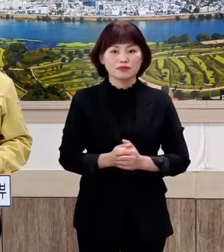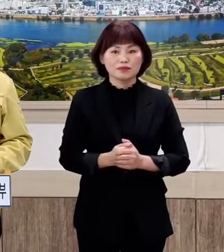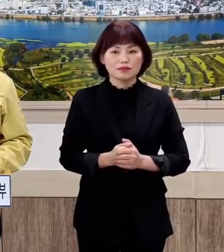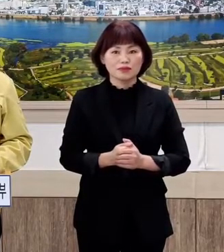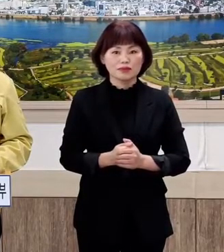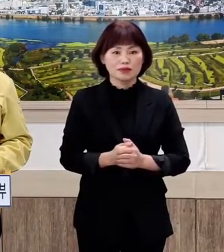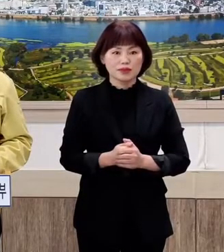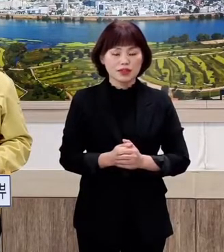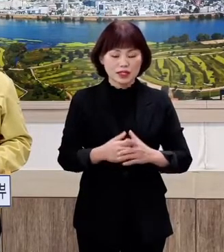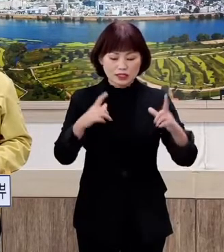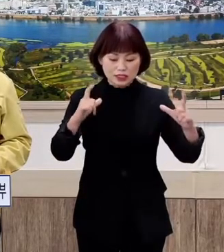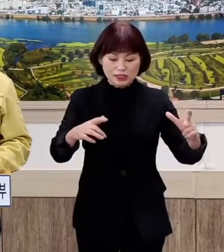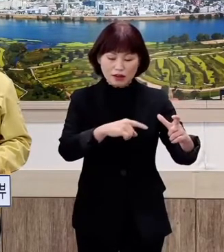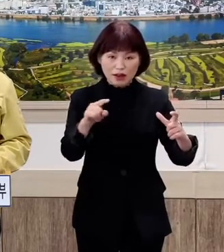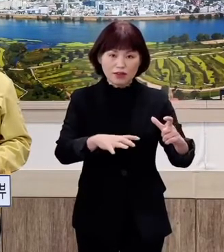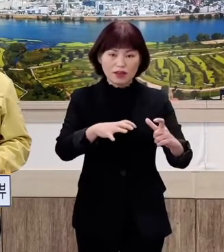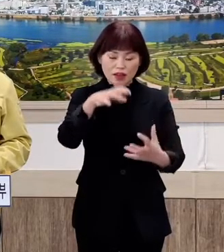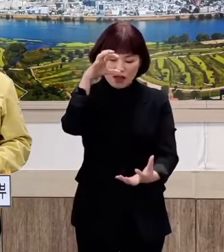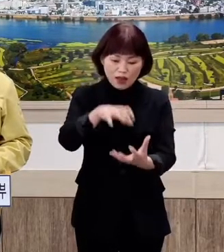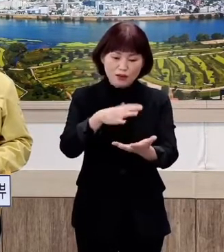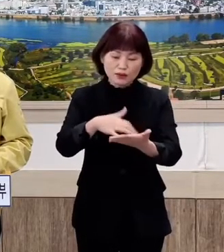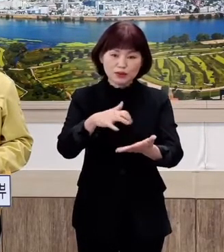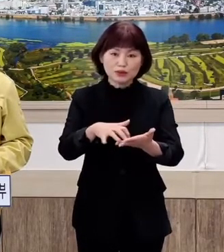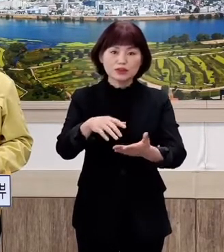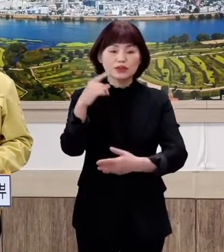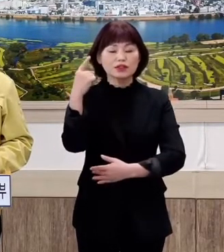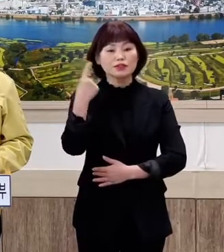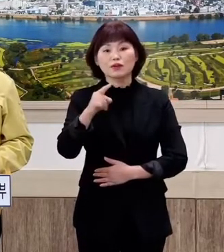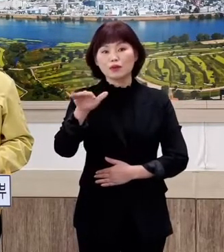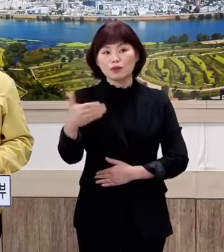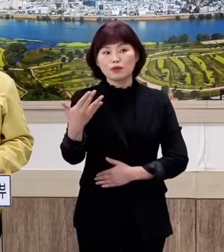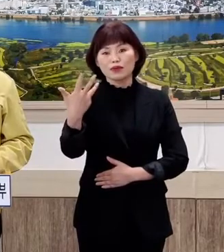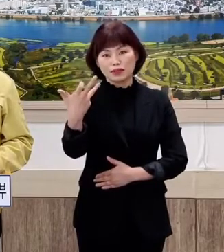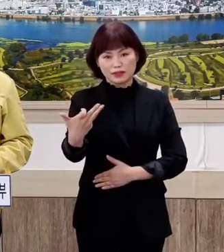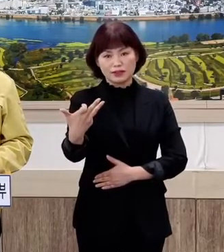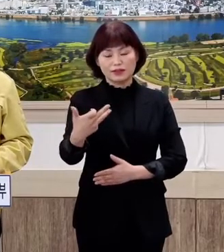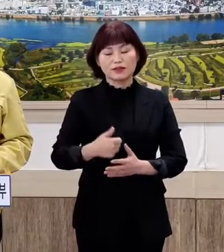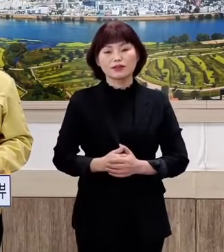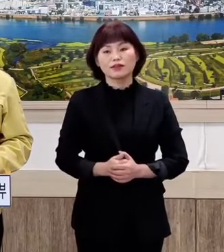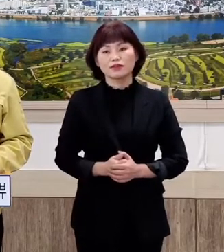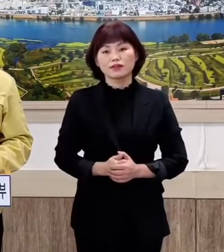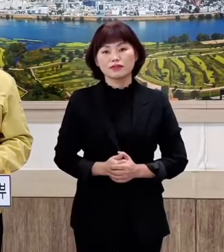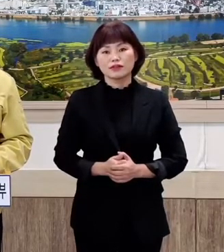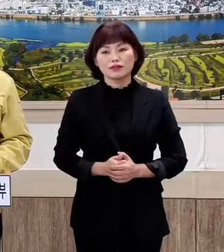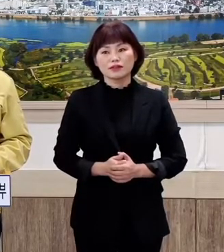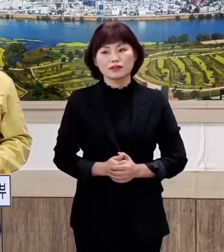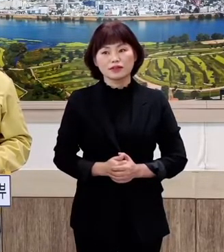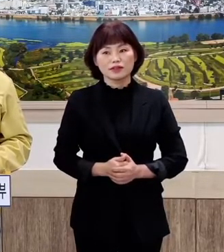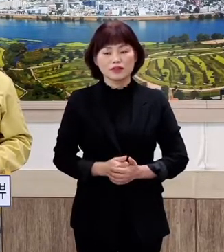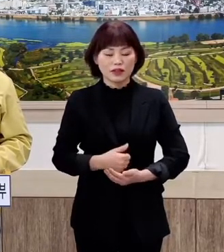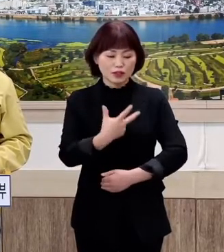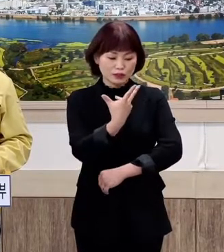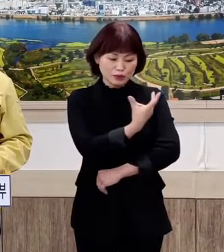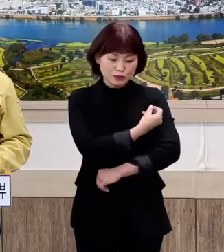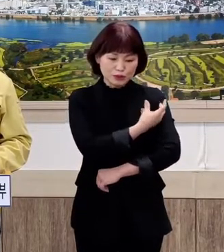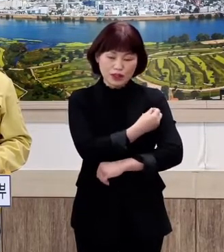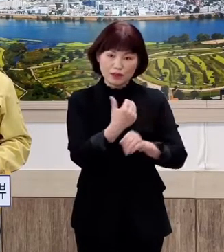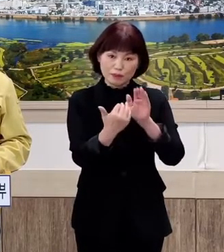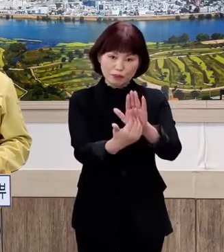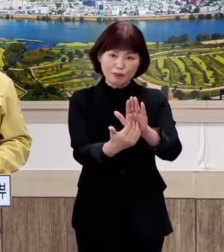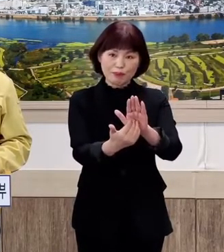관내 누적 확진자는 총 1,918명이며 3차 예방접종은